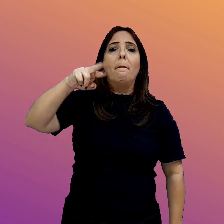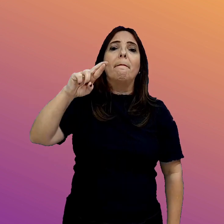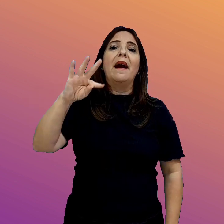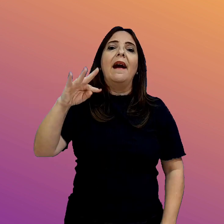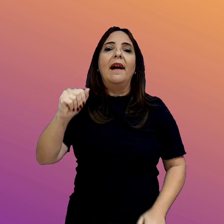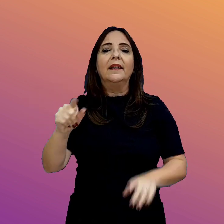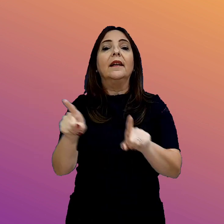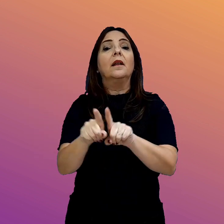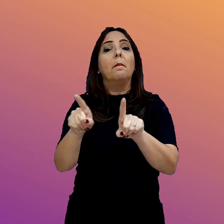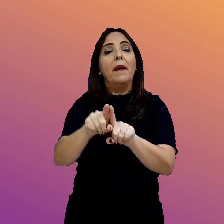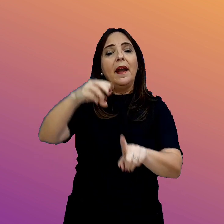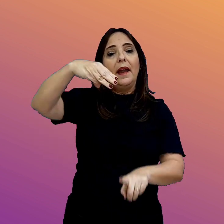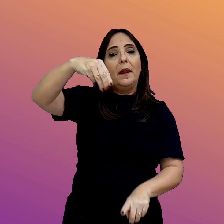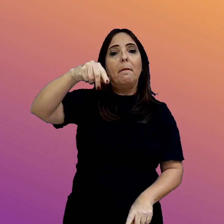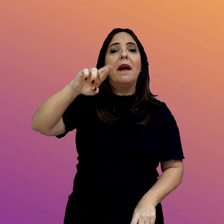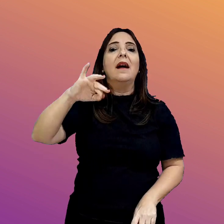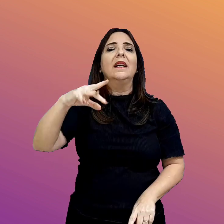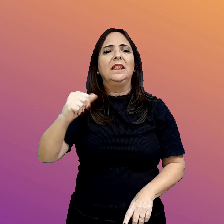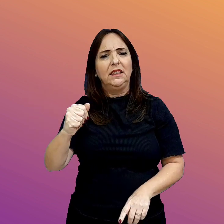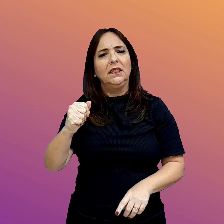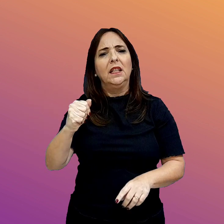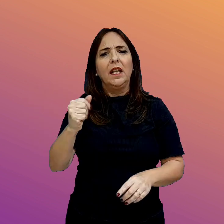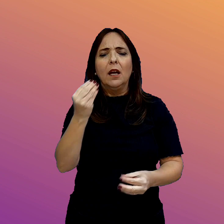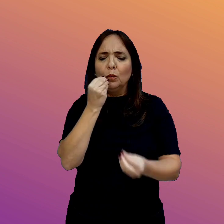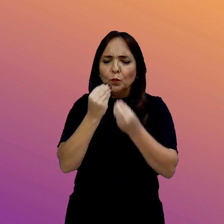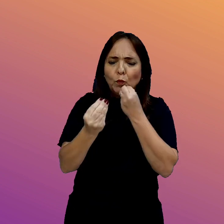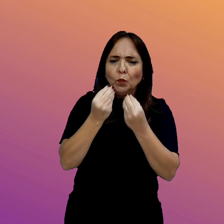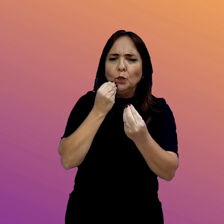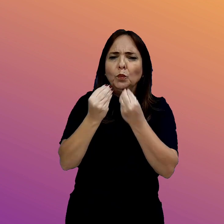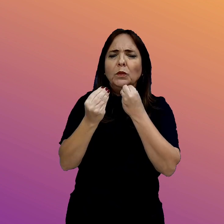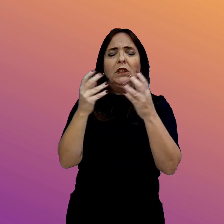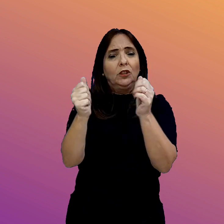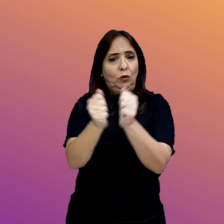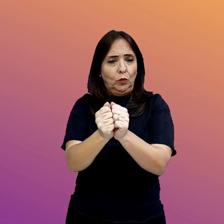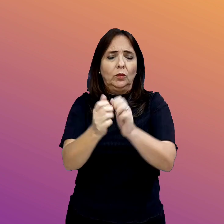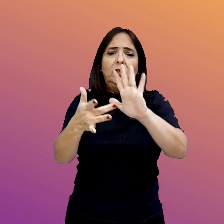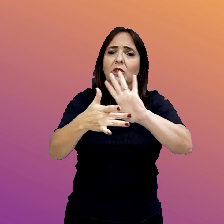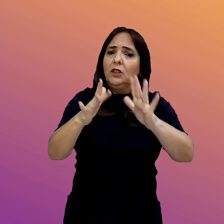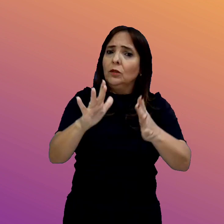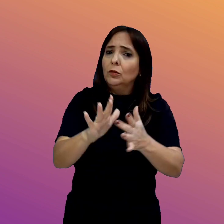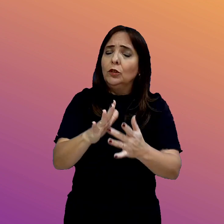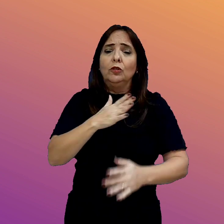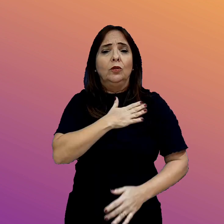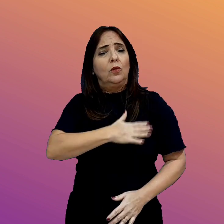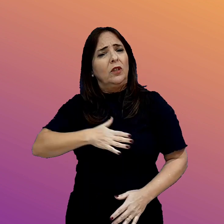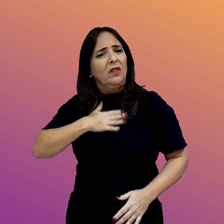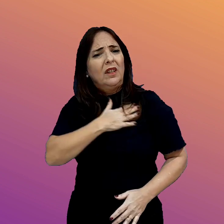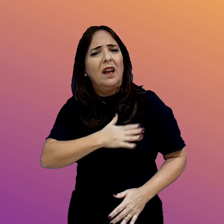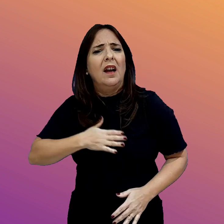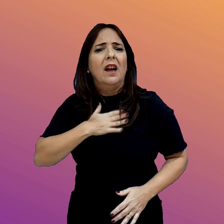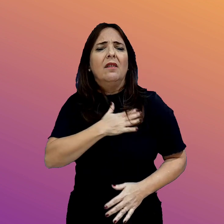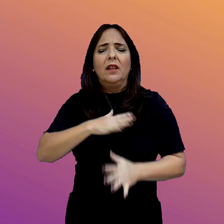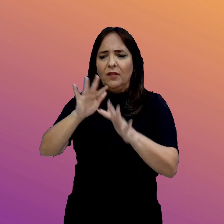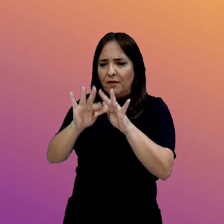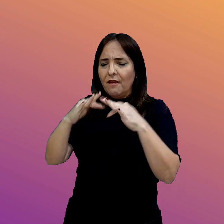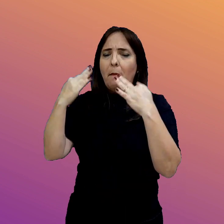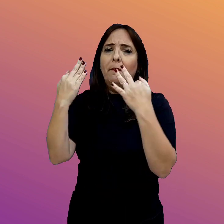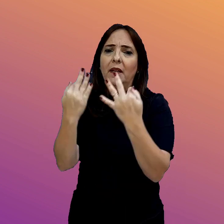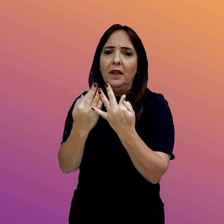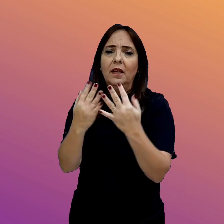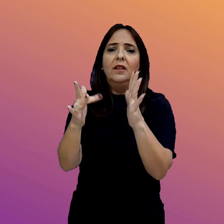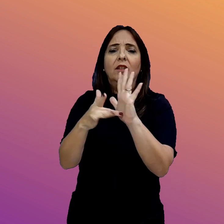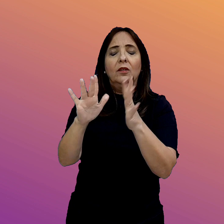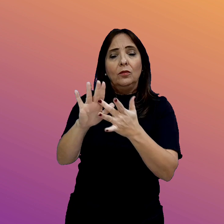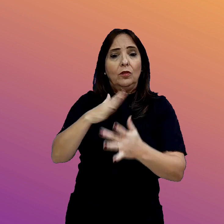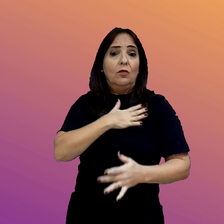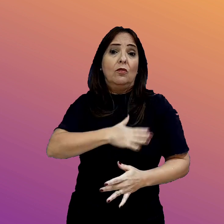com broa, né, de milho. Enfim, ele gostava de estar em casas, né? Ele fazia das casas onde